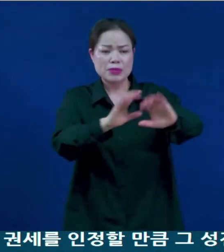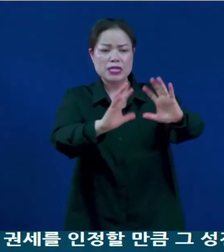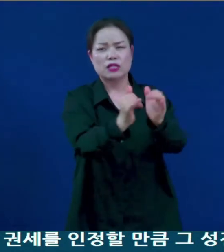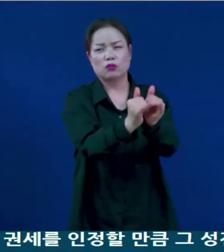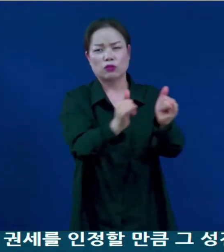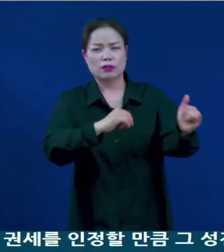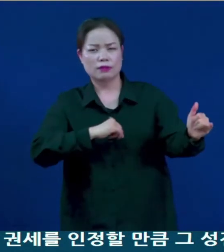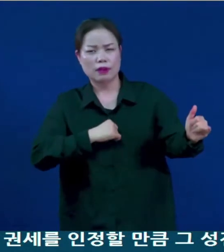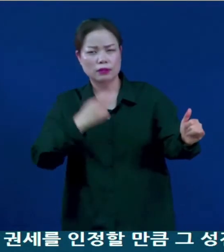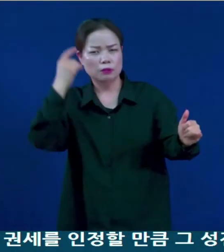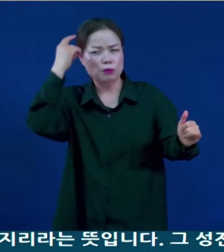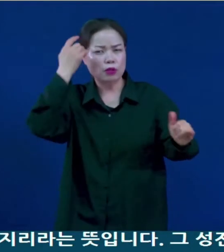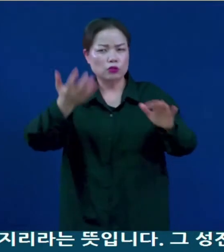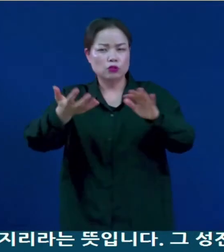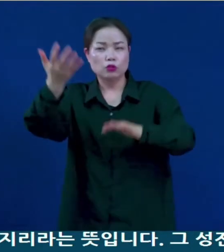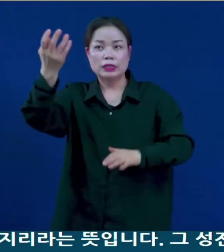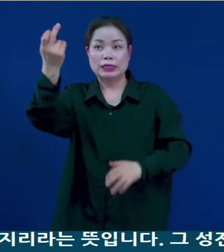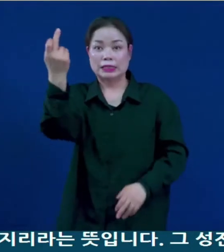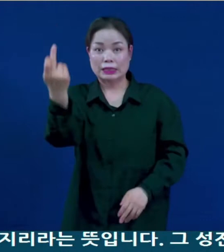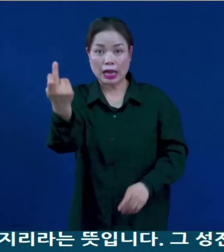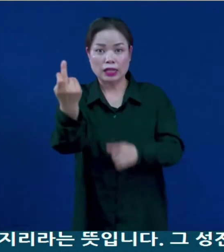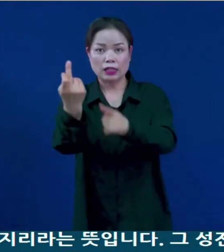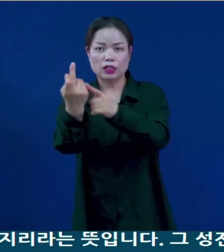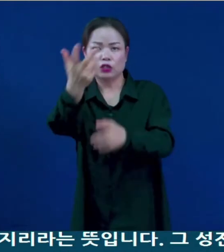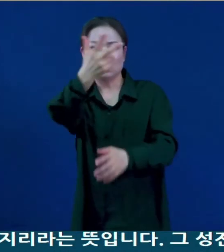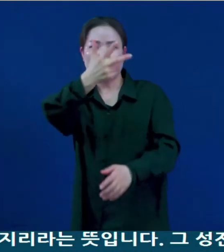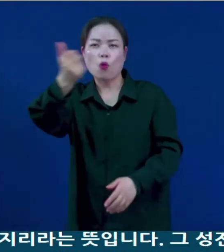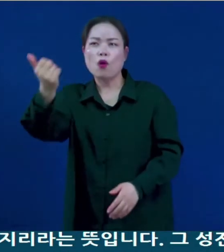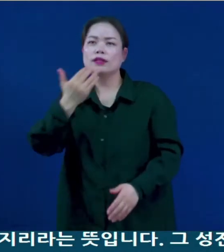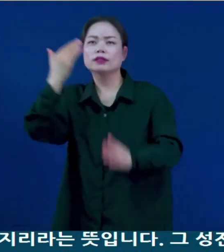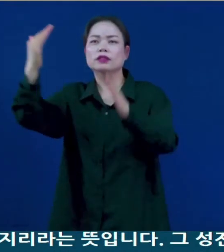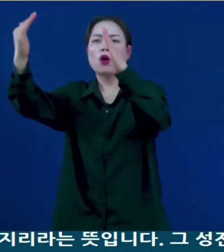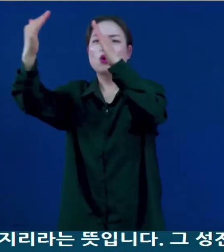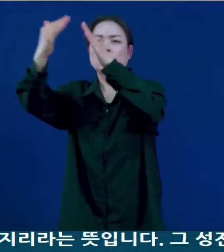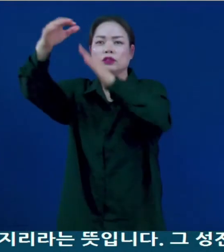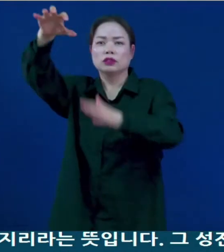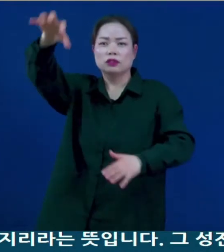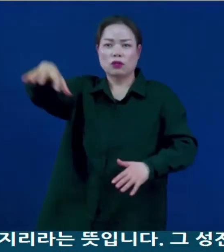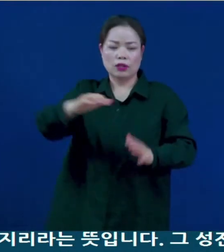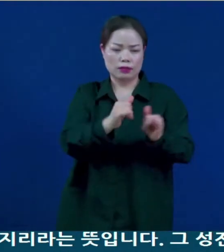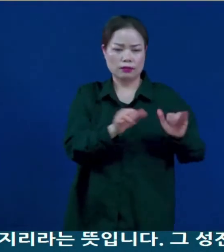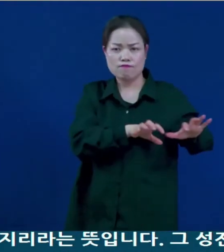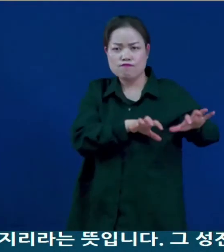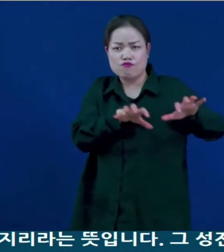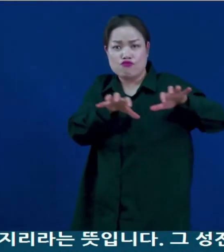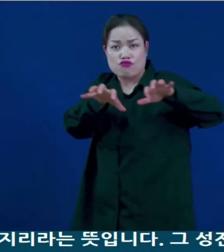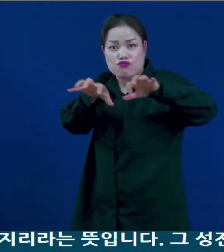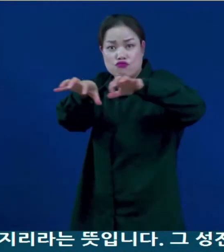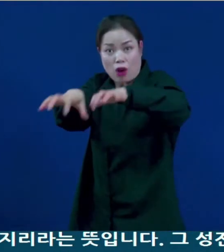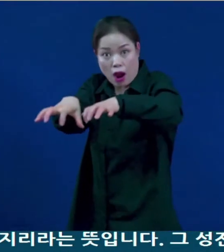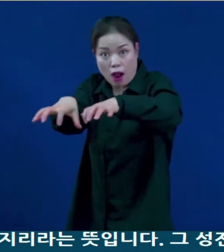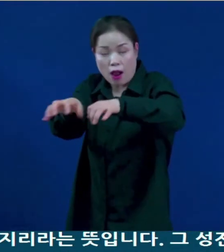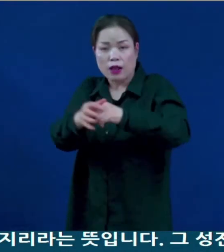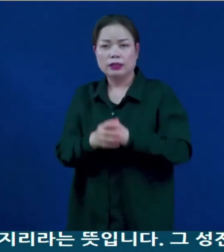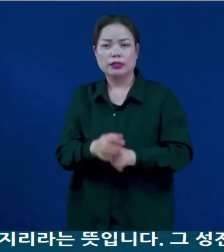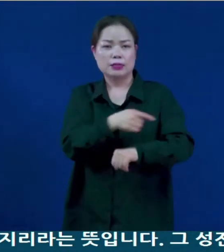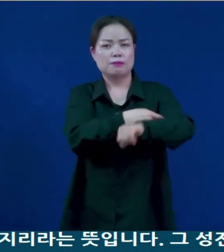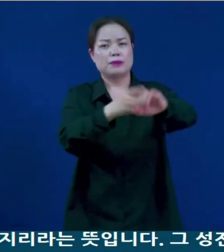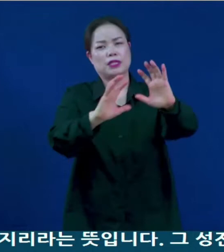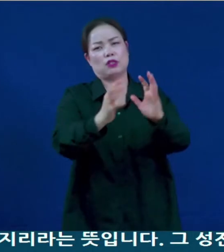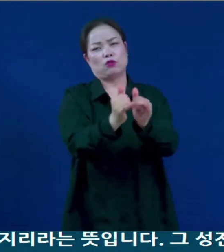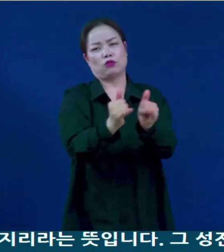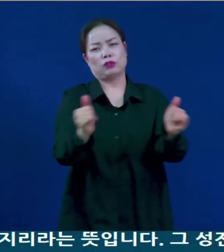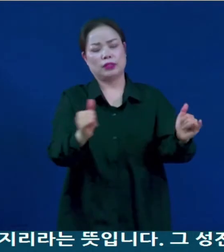민족들이 자기들 머리 위로 우뚝 선 여호와의 성전으로 몰려올 것이라는 겁니다. 이